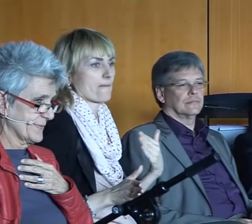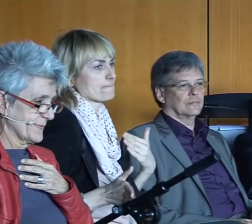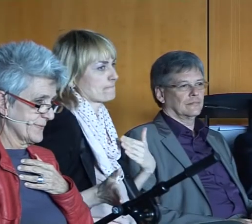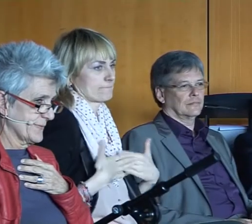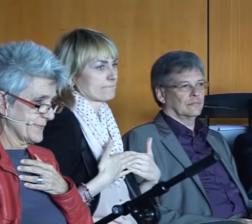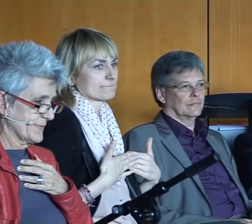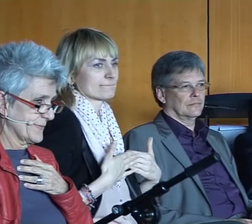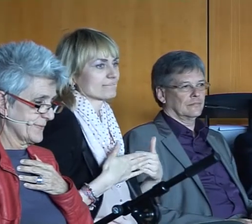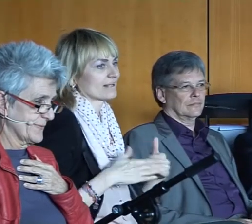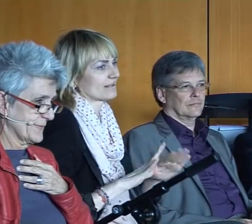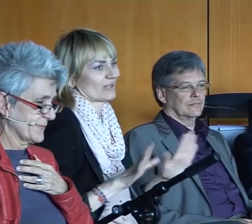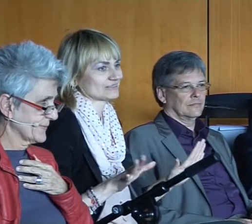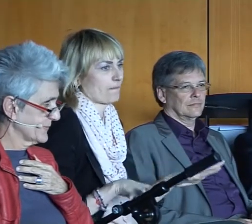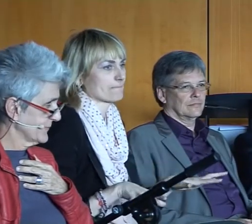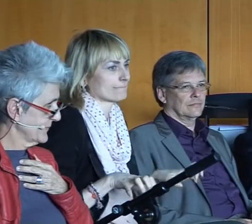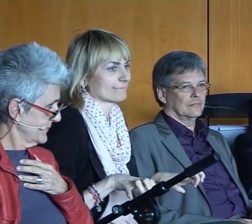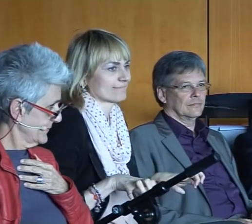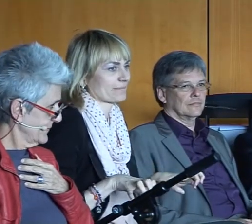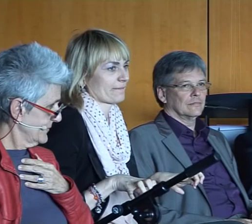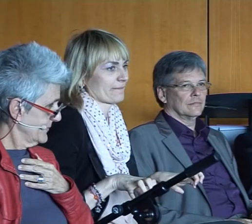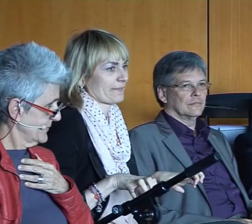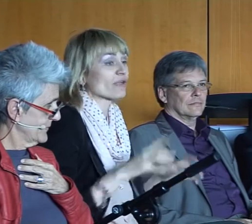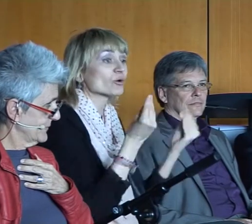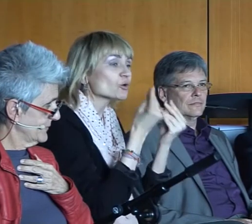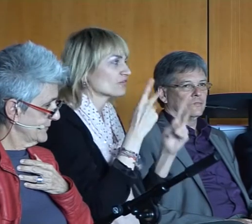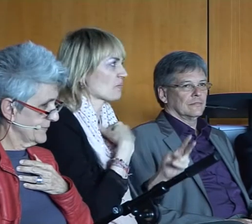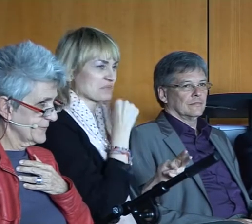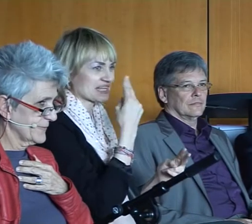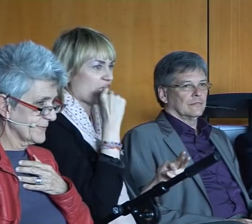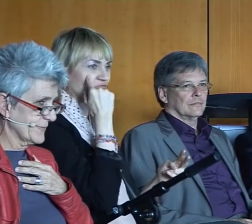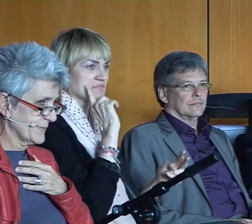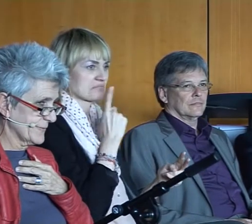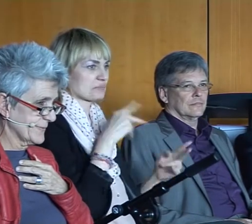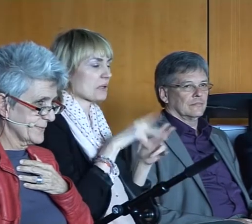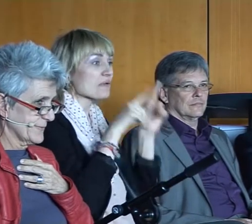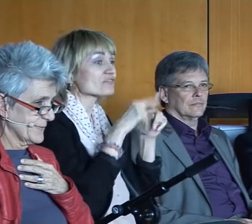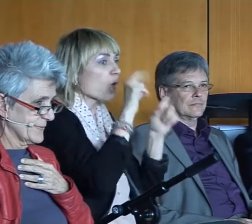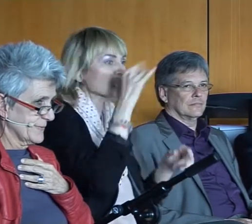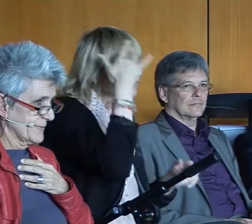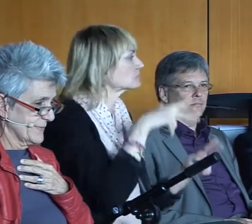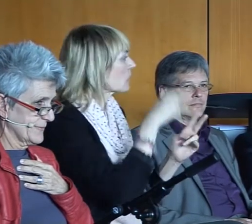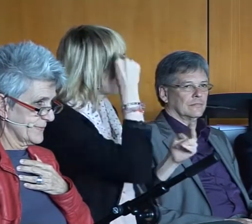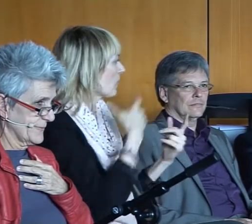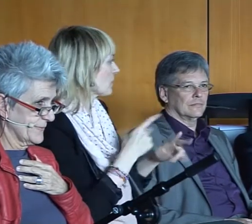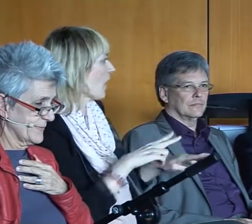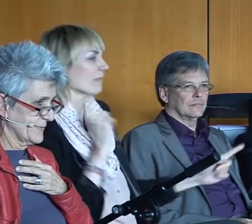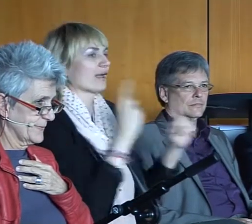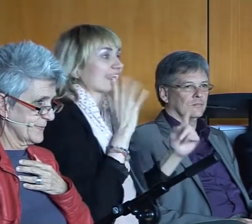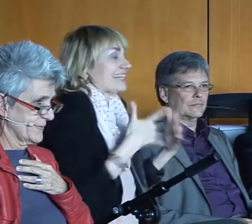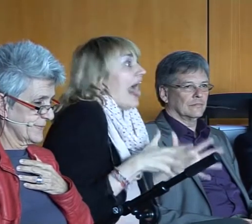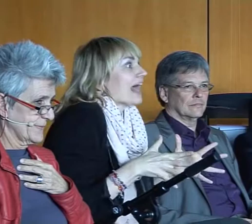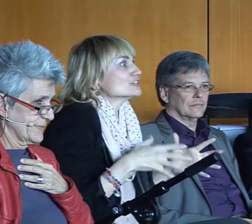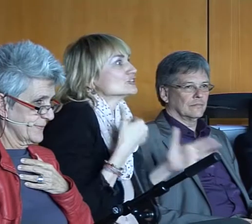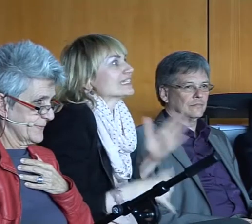weniger Überwindungsprobleme. Aber im Bereich Gehörlosen Kommunikation fällt es auf, da sind die Leute